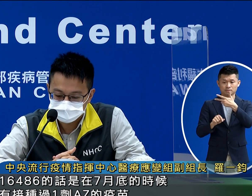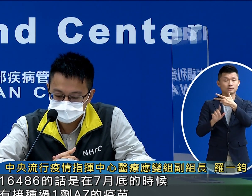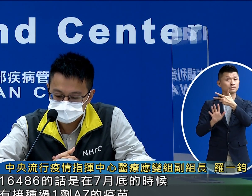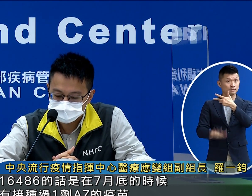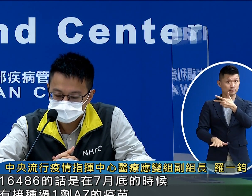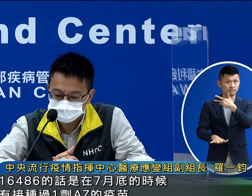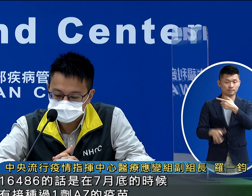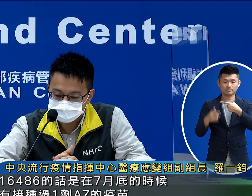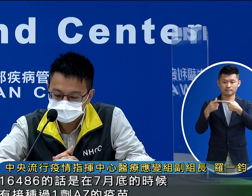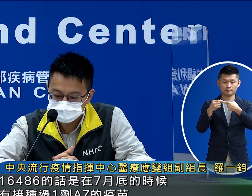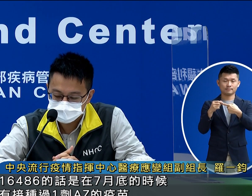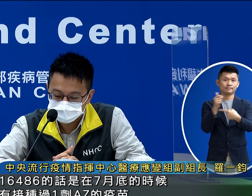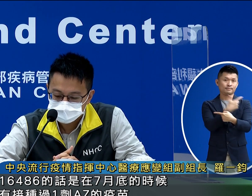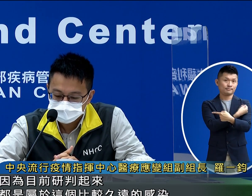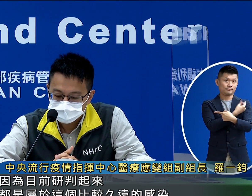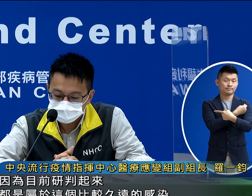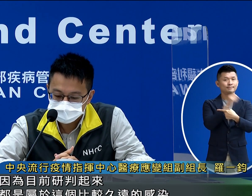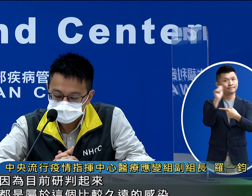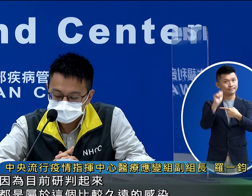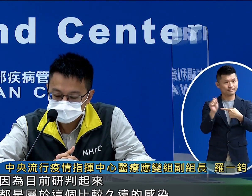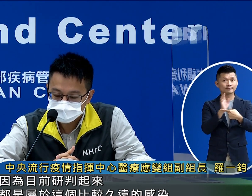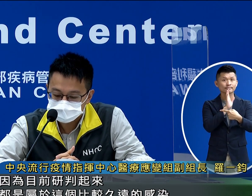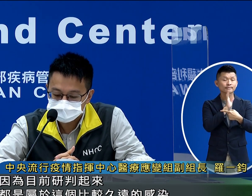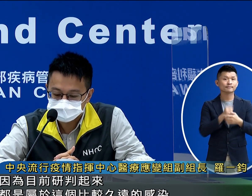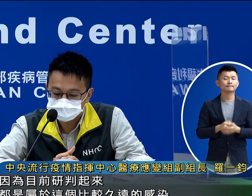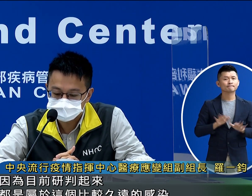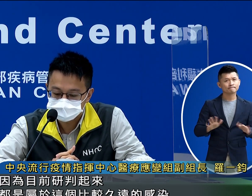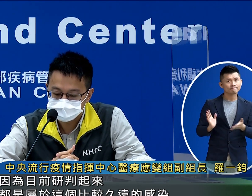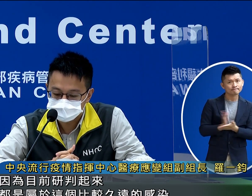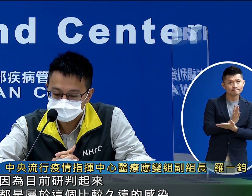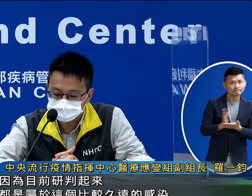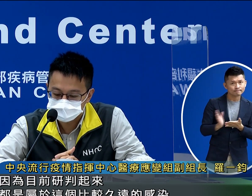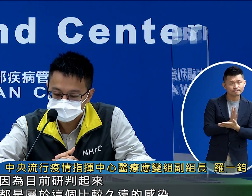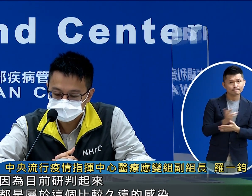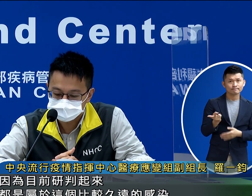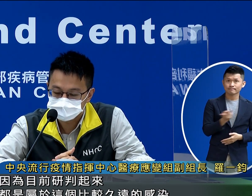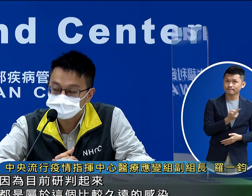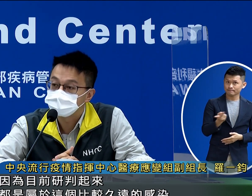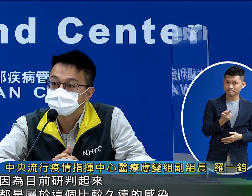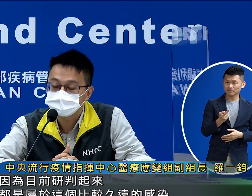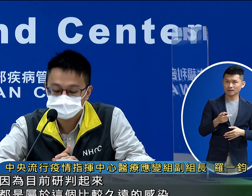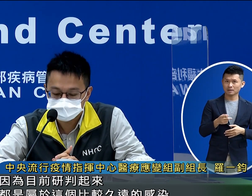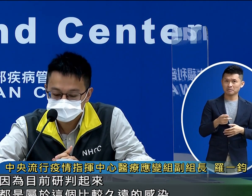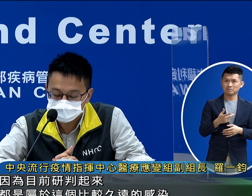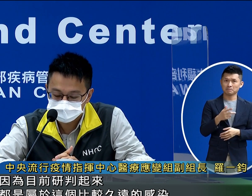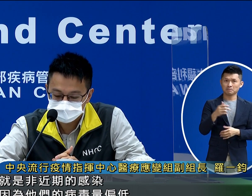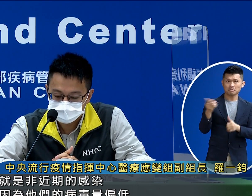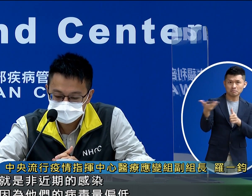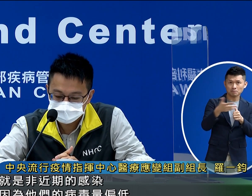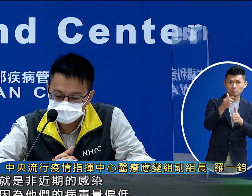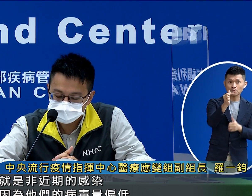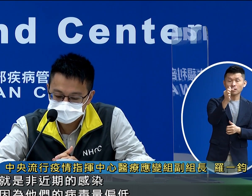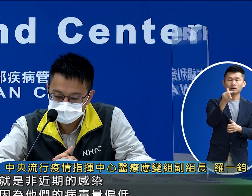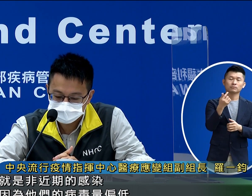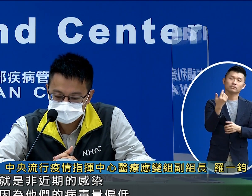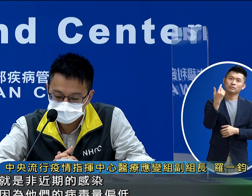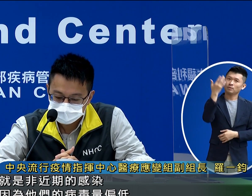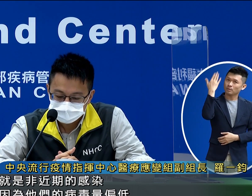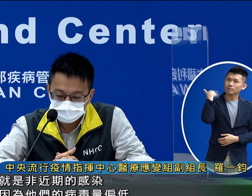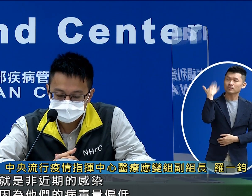过1剂 AZ 的疫苗。那因为目前研判起来都是属于这个比较久远的感染，就是非近期的感染，因为他们